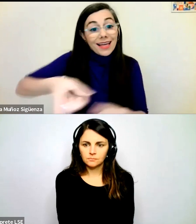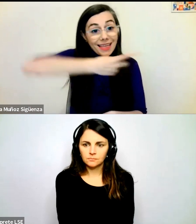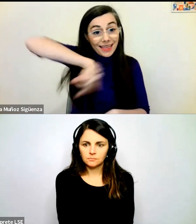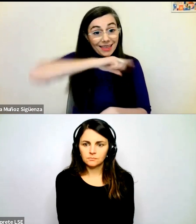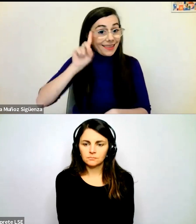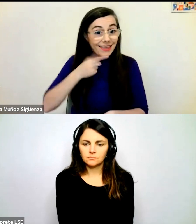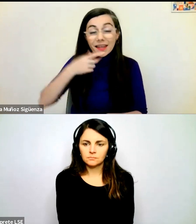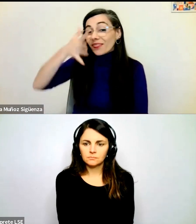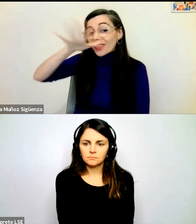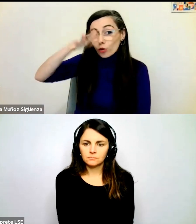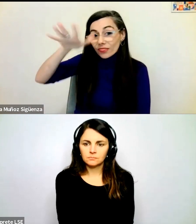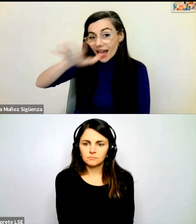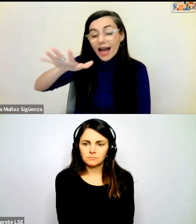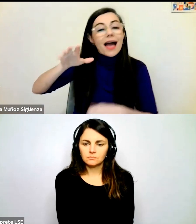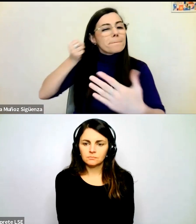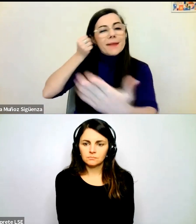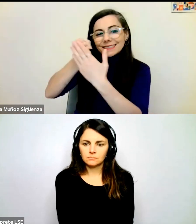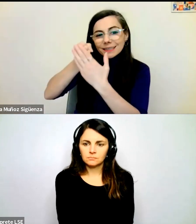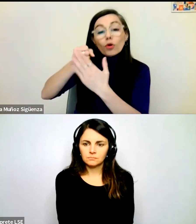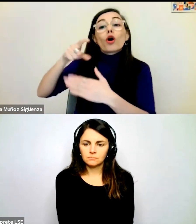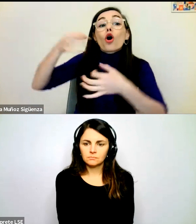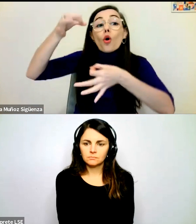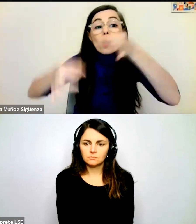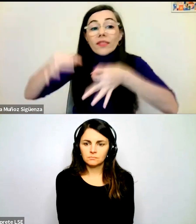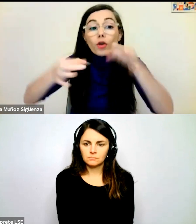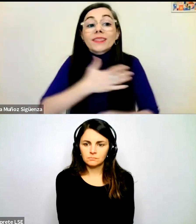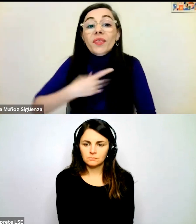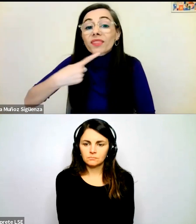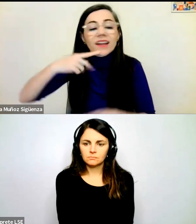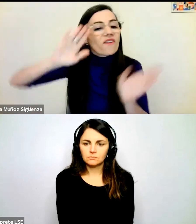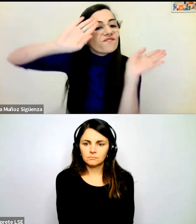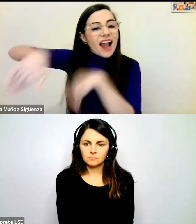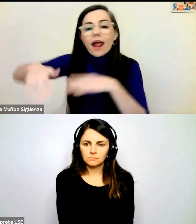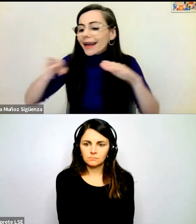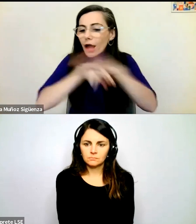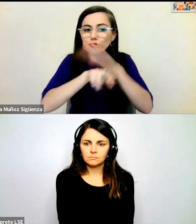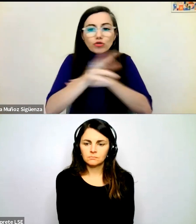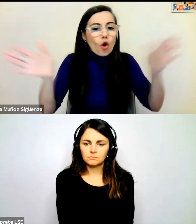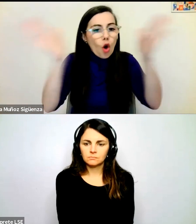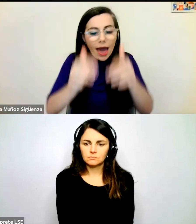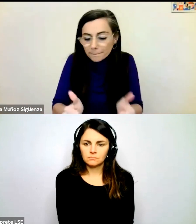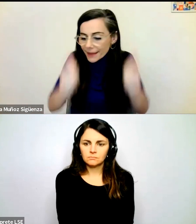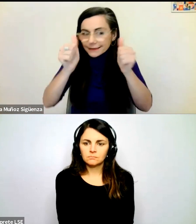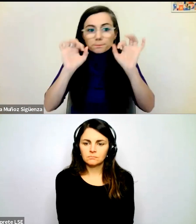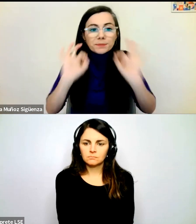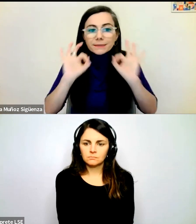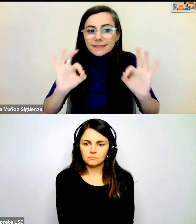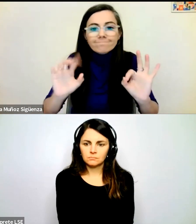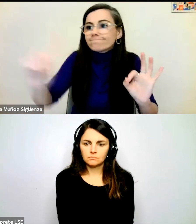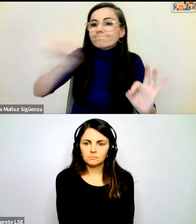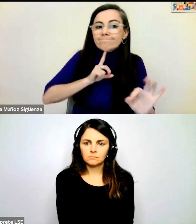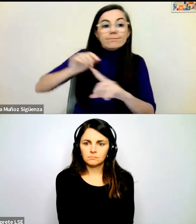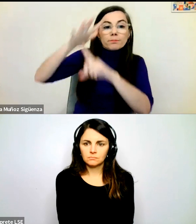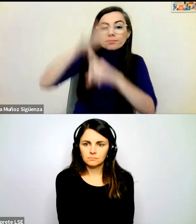autodefensa, con el objetivo también de que todas las personas sordas podamos denunciar y que el último